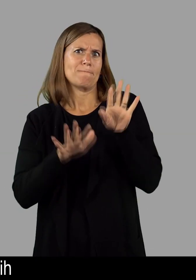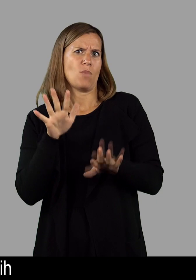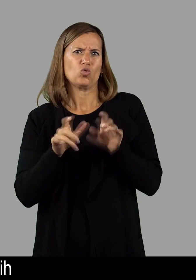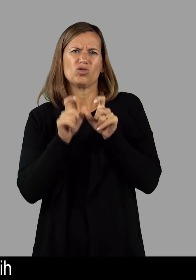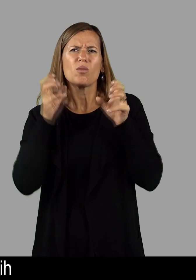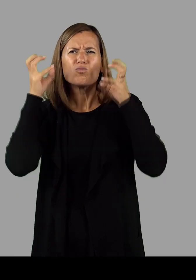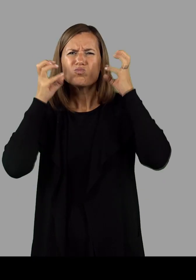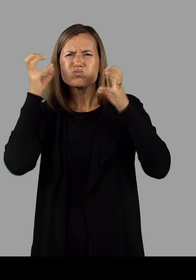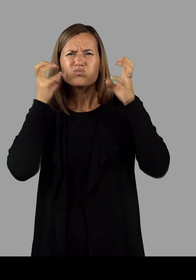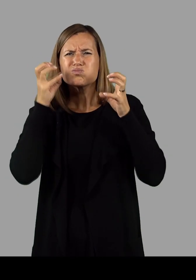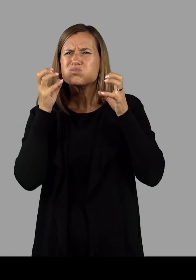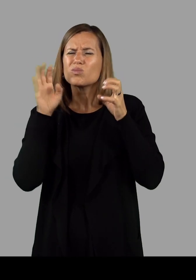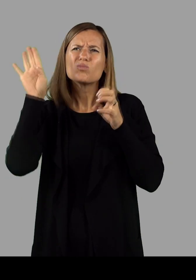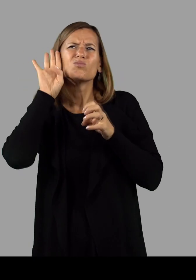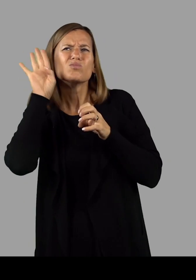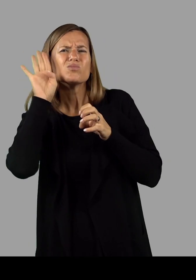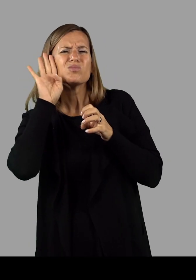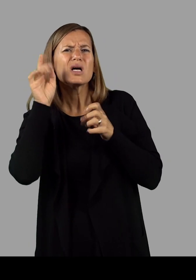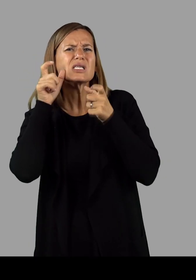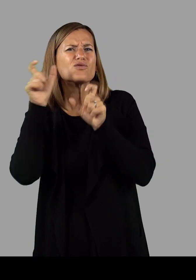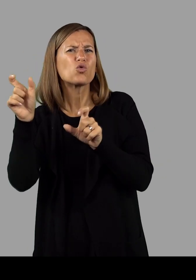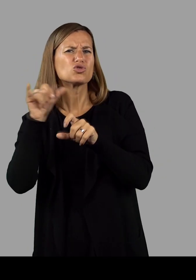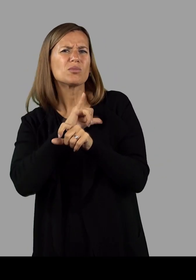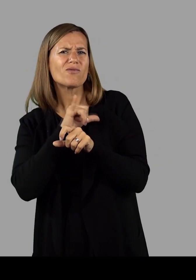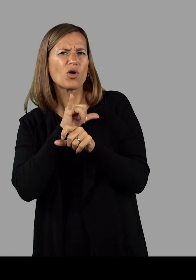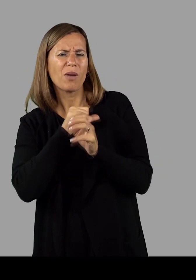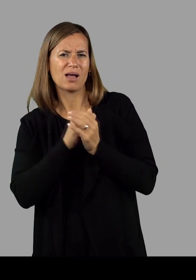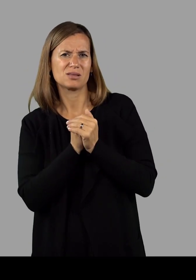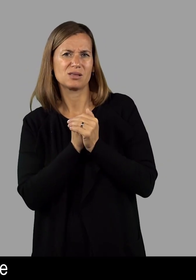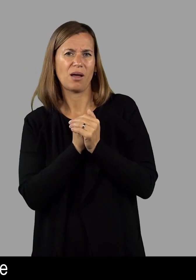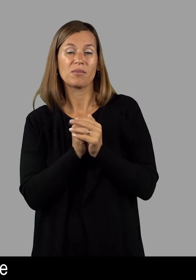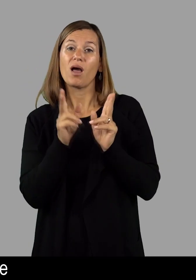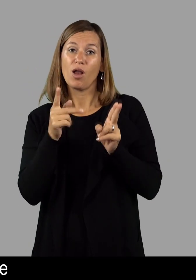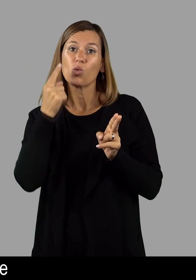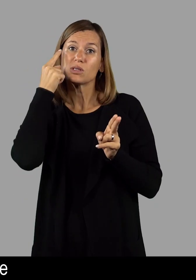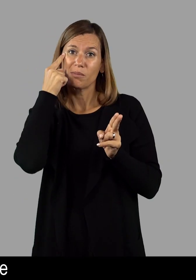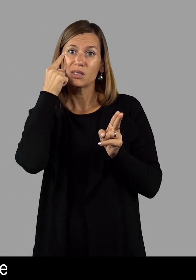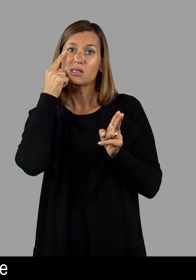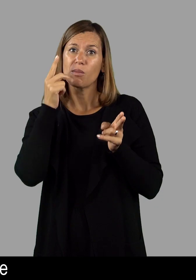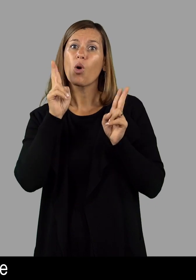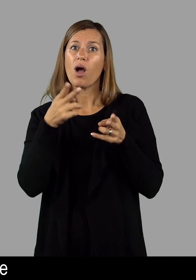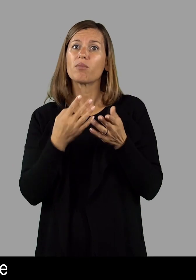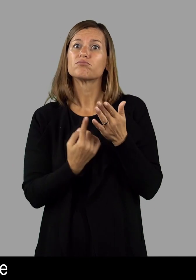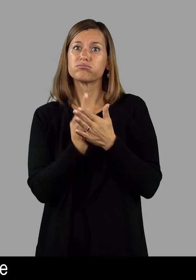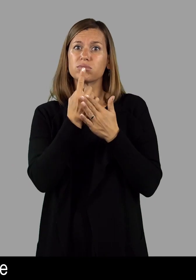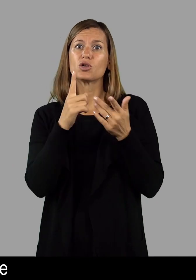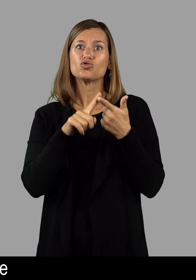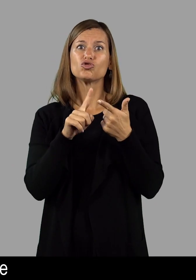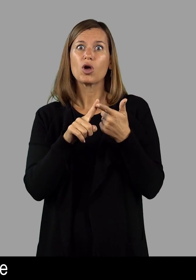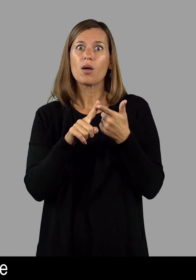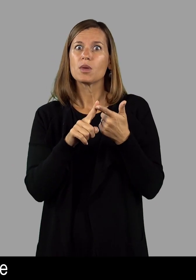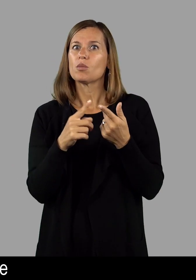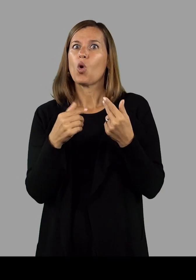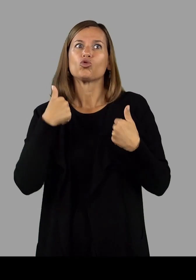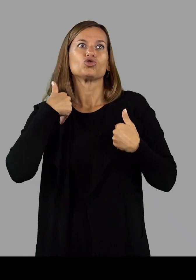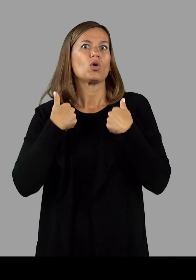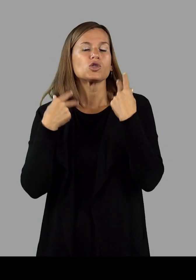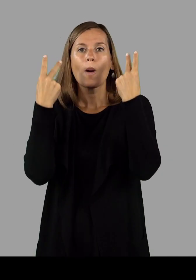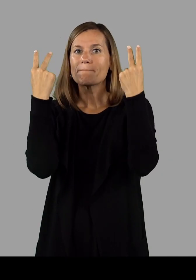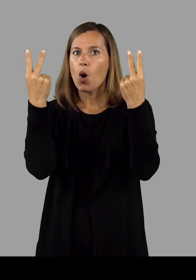nemogoče zaradi hrupa slediti zvočnim informacijam. Lahko si mislimo, kaj bi se zgodilo, če bi šlo za